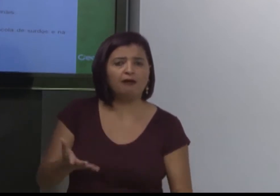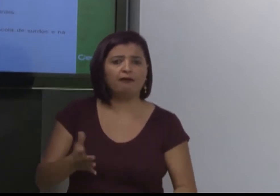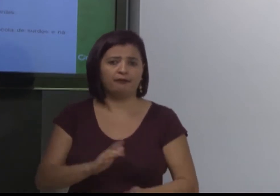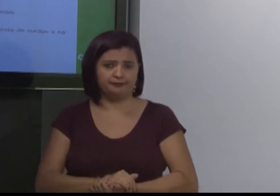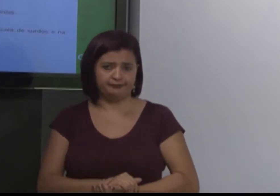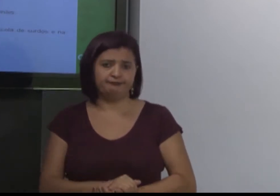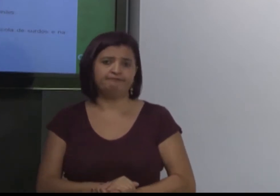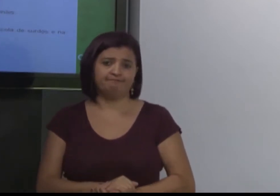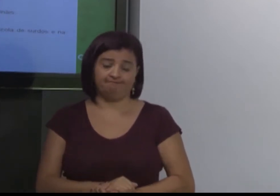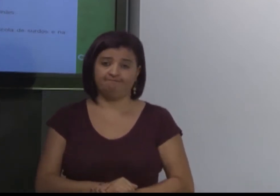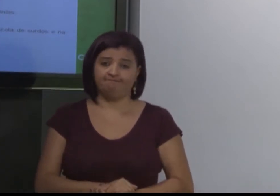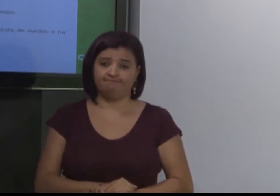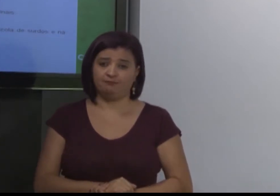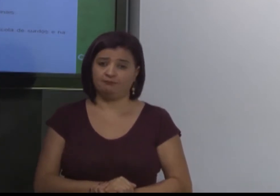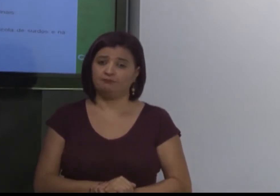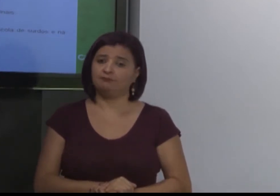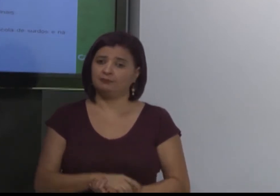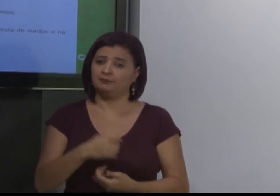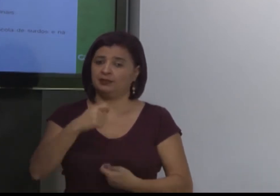há. Agora pensem.